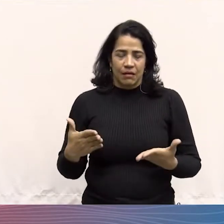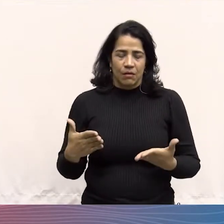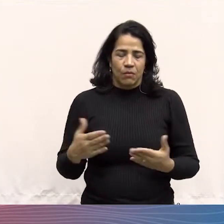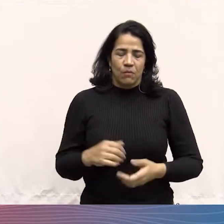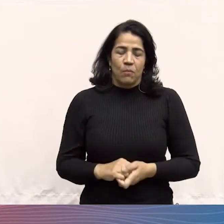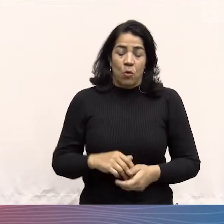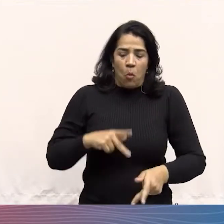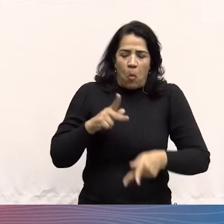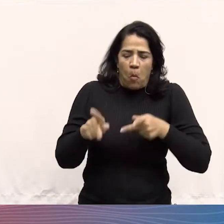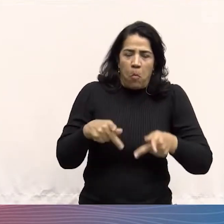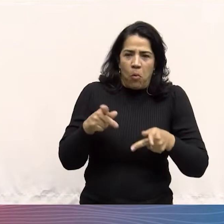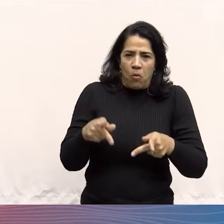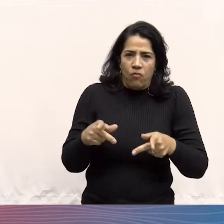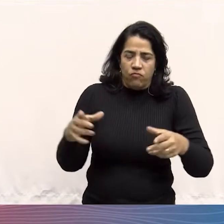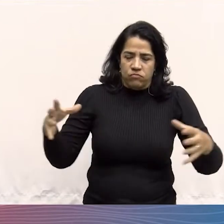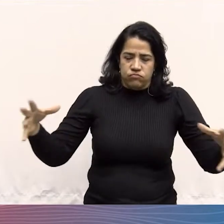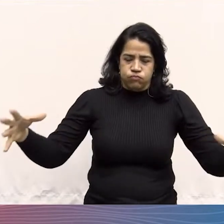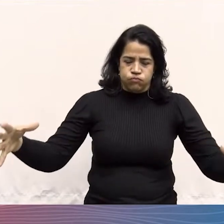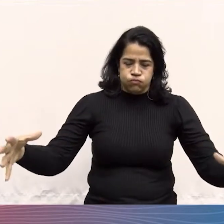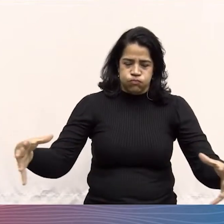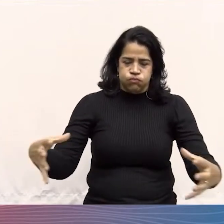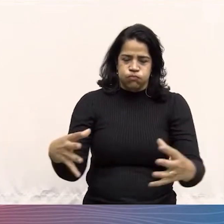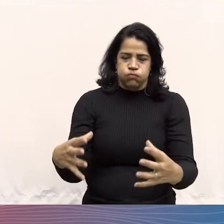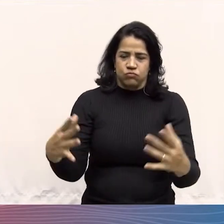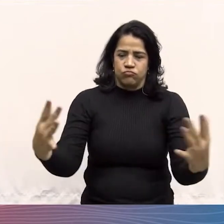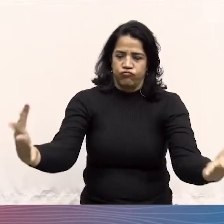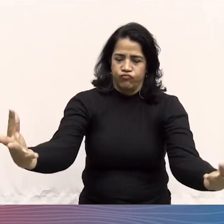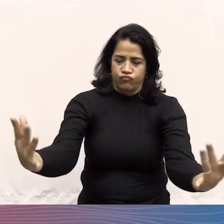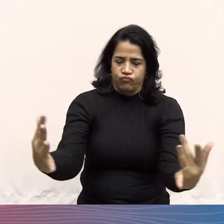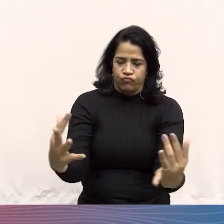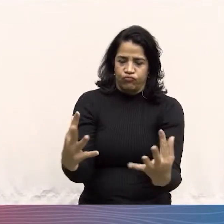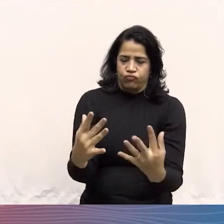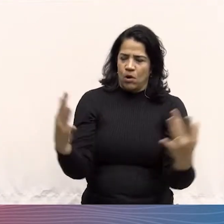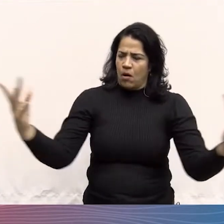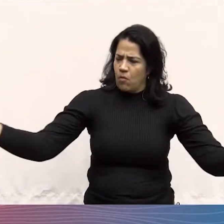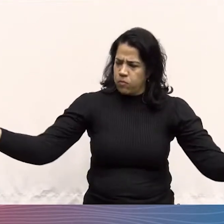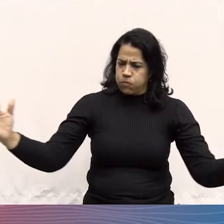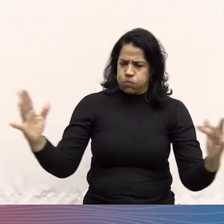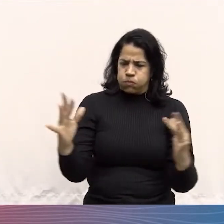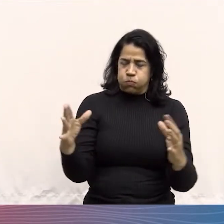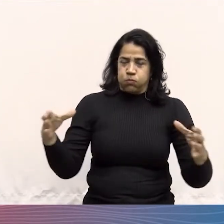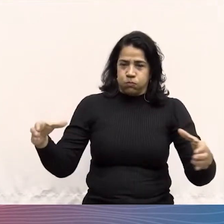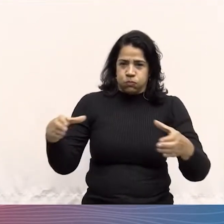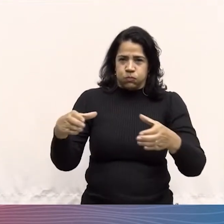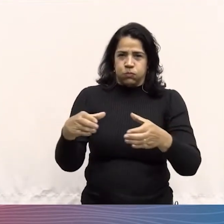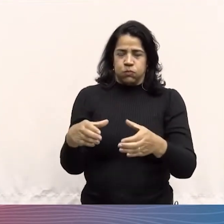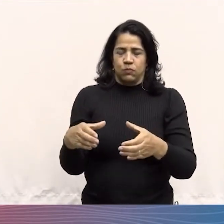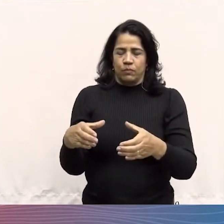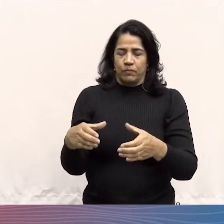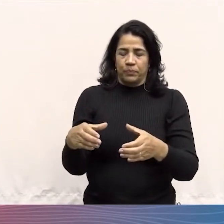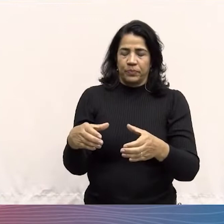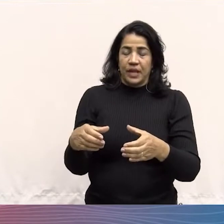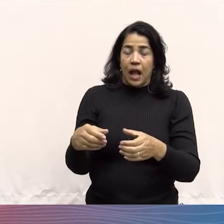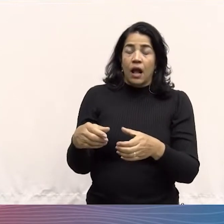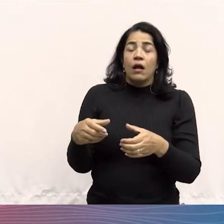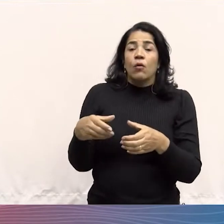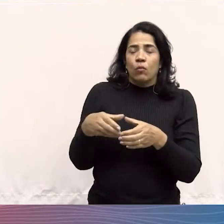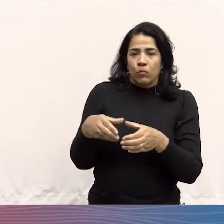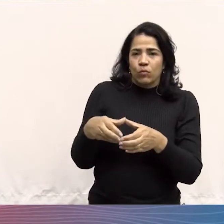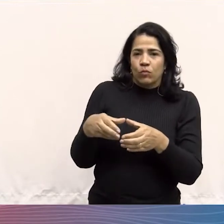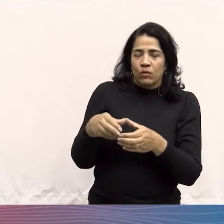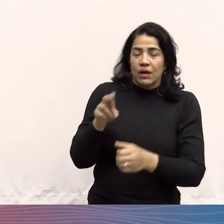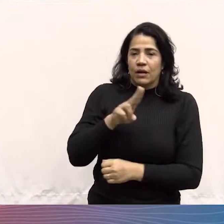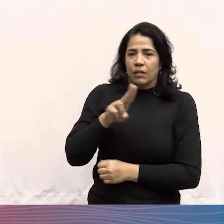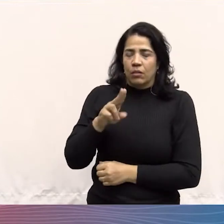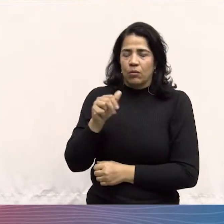Porque aqui no 14 disse: porque eles são espíritos de demônios, operadores de sinais, e se dirigiram aos reis do